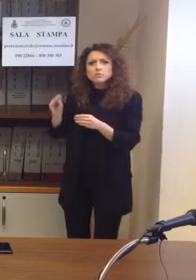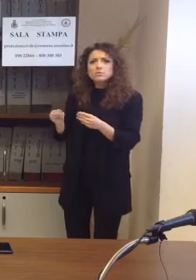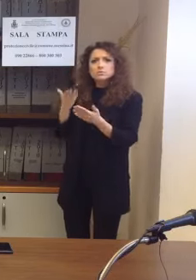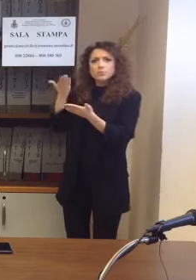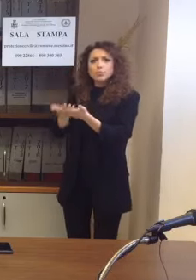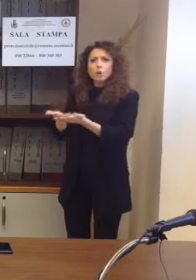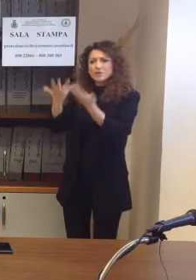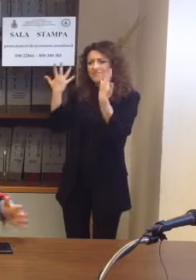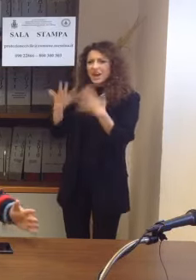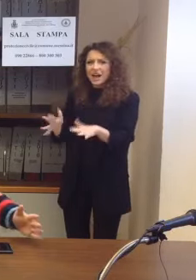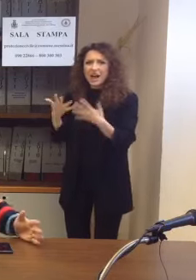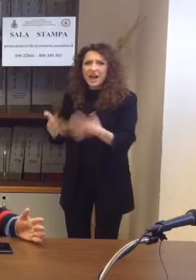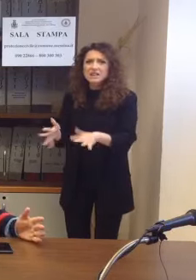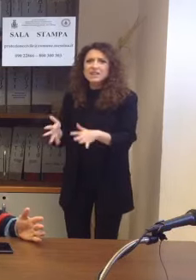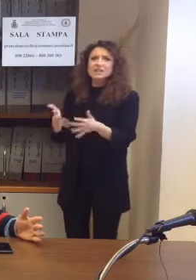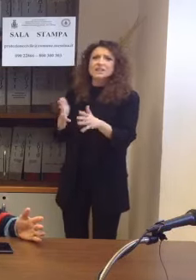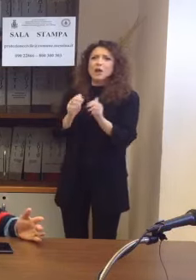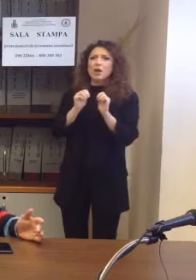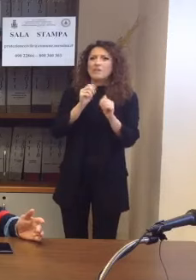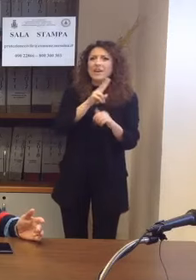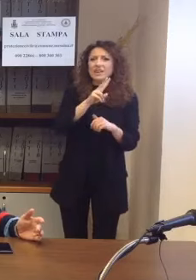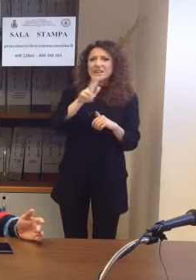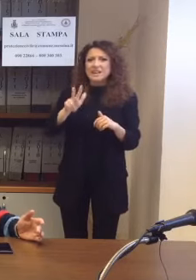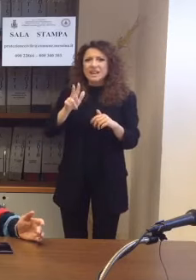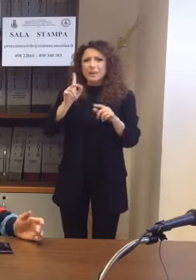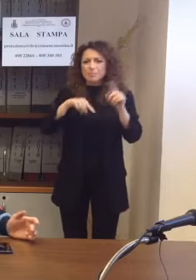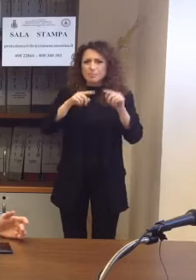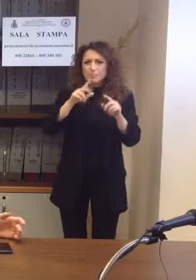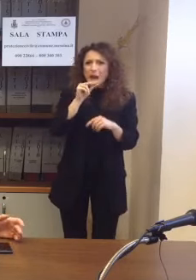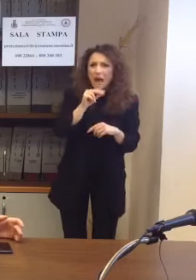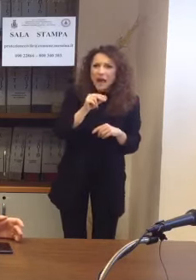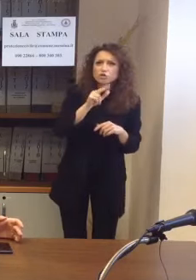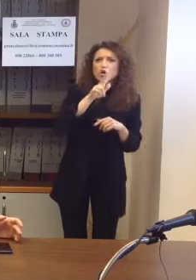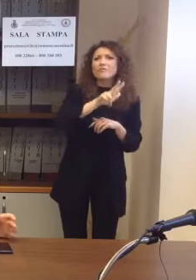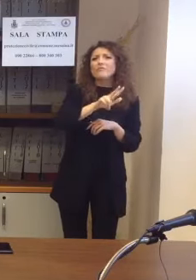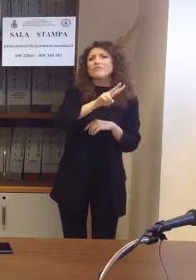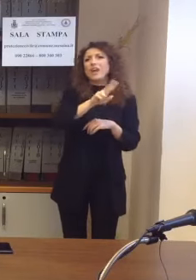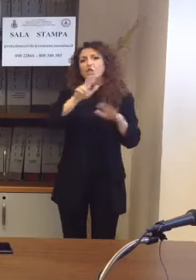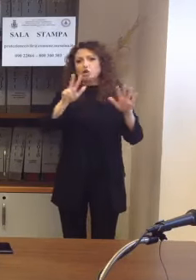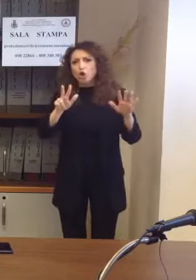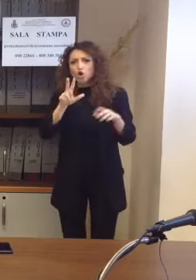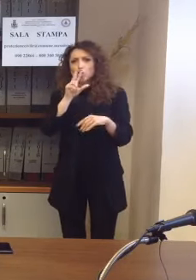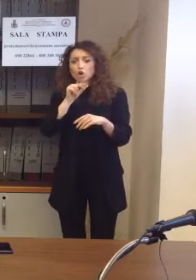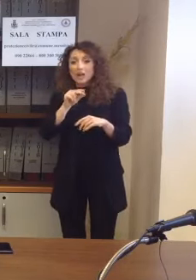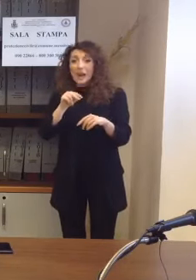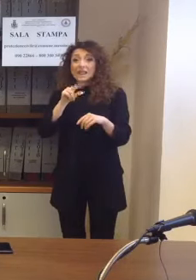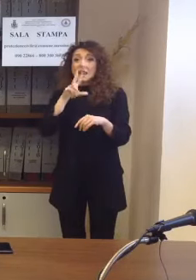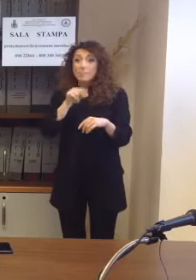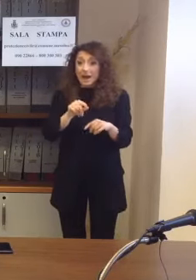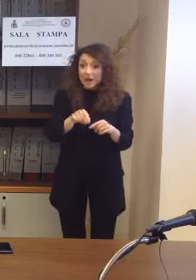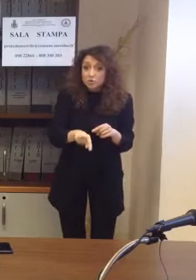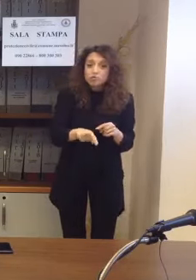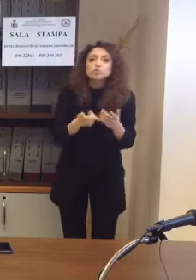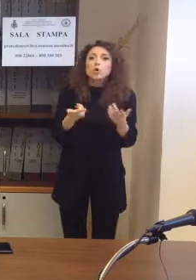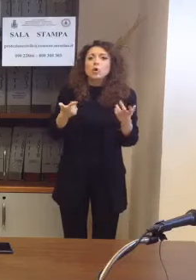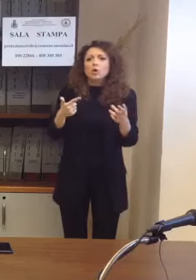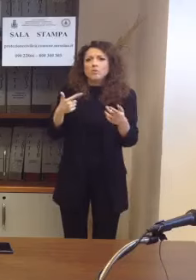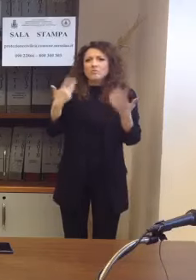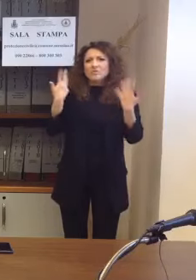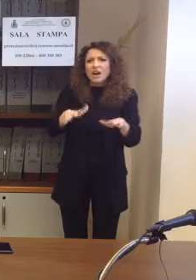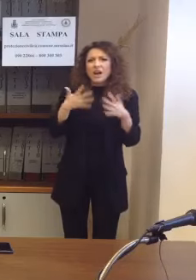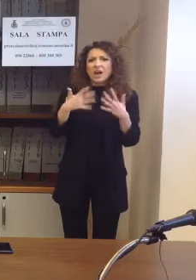marzo, l'abbiamo fatto anche con le note del 28 e 30 di marzo, con una nota prefettizia del 30 di marzo